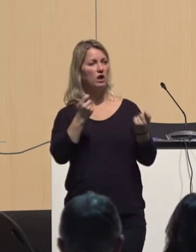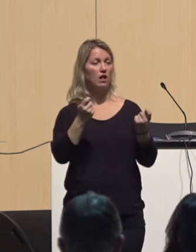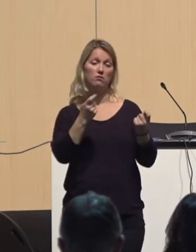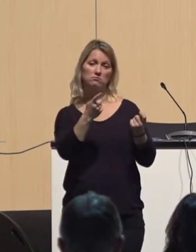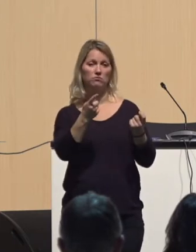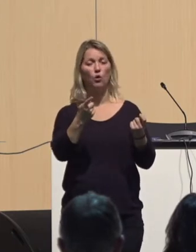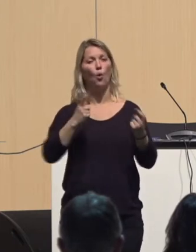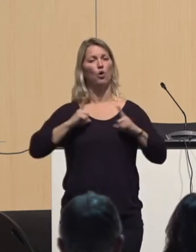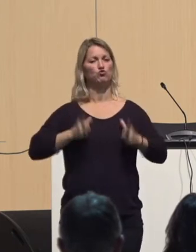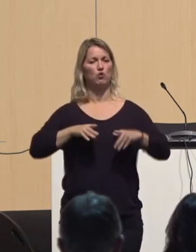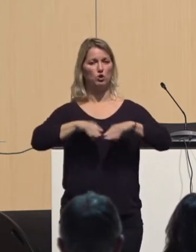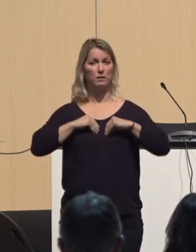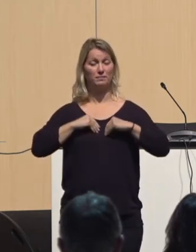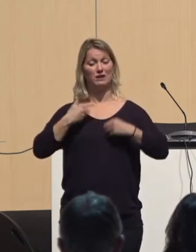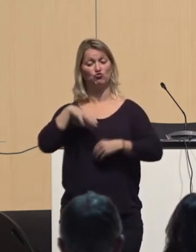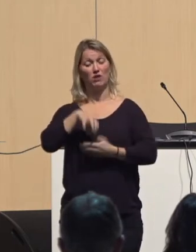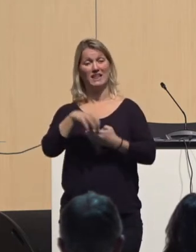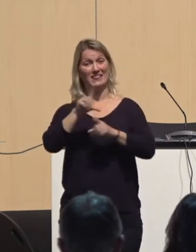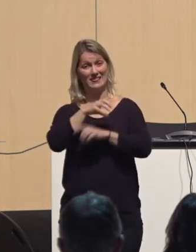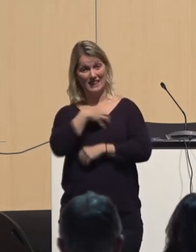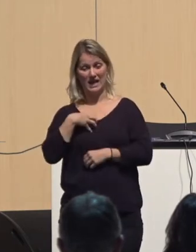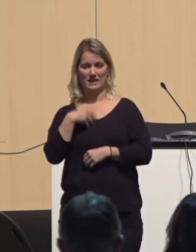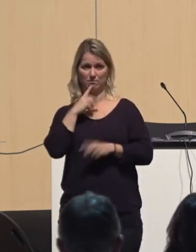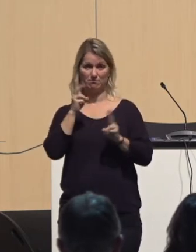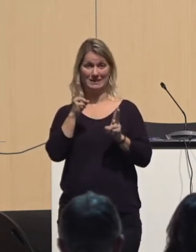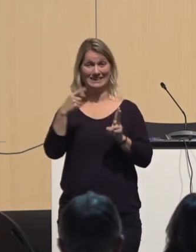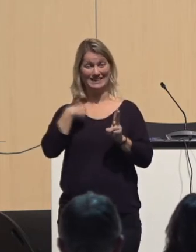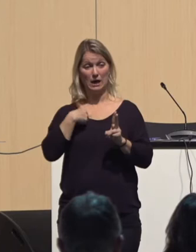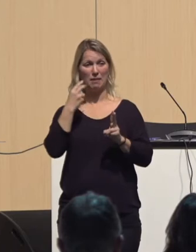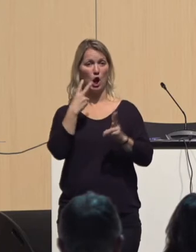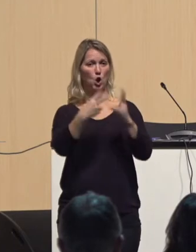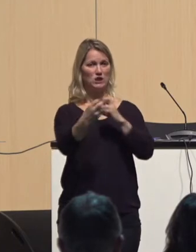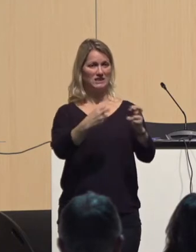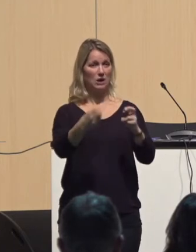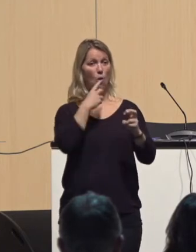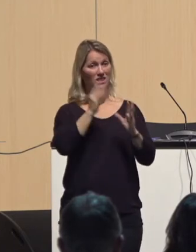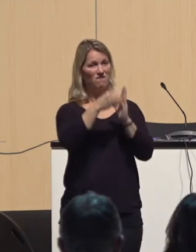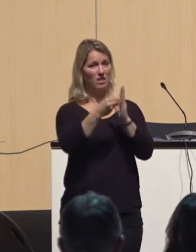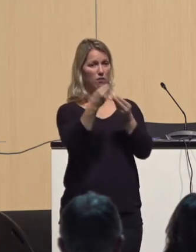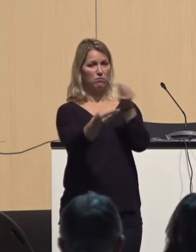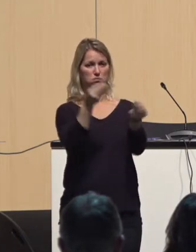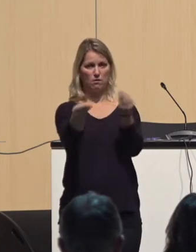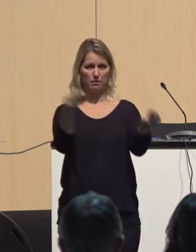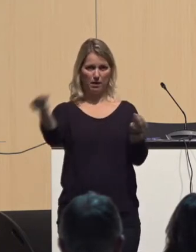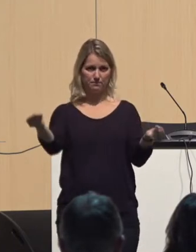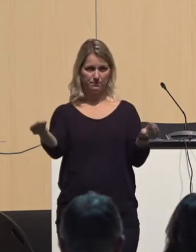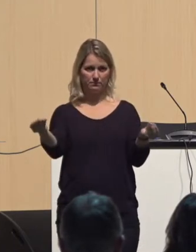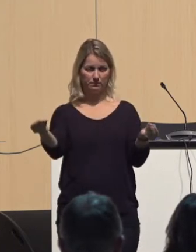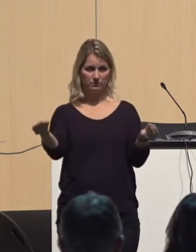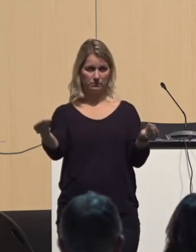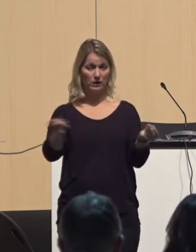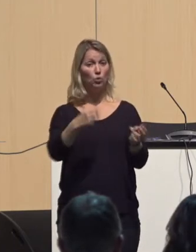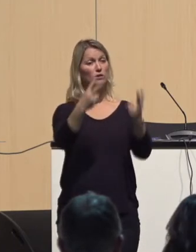mal gern, Veranstalter ist die Stadt Dresden, die per Konzession diese Märkte per Vertrag übergeben hat. Und die